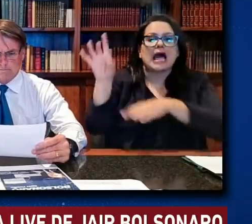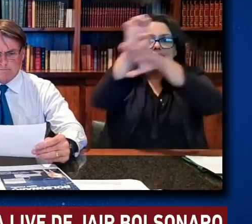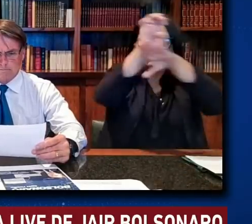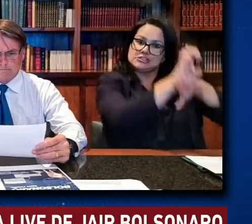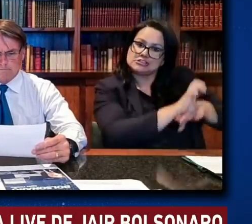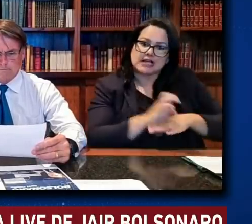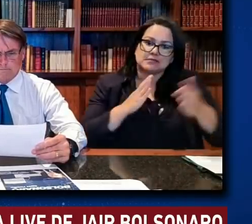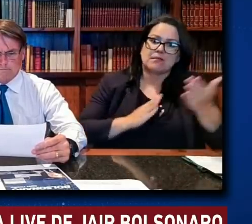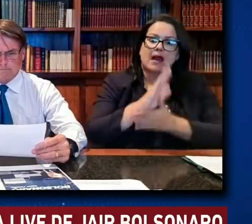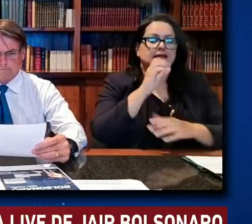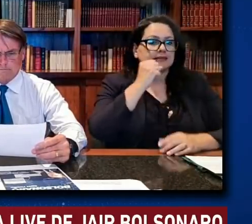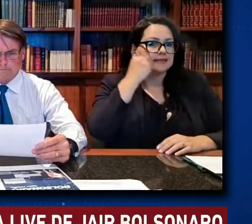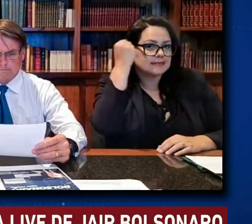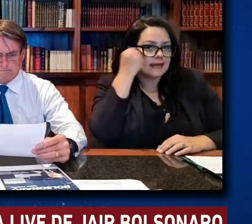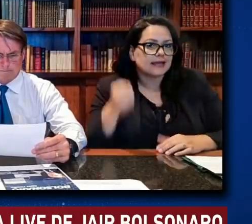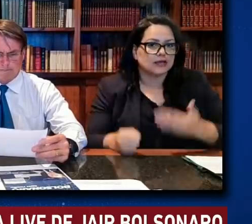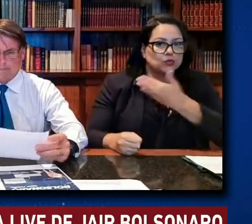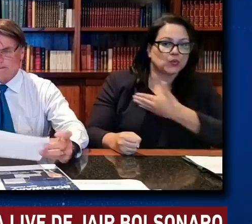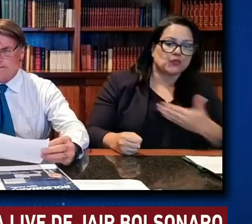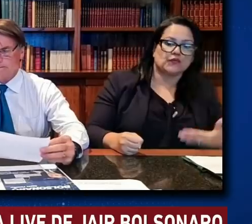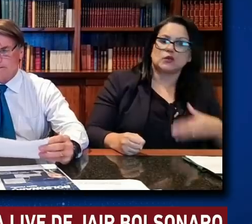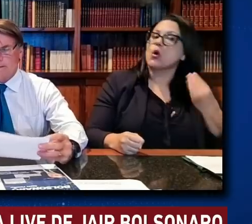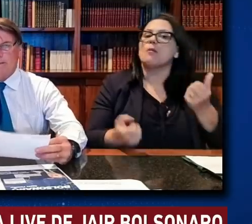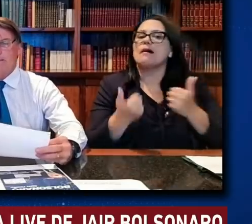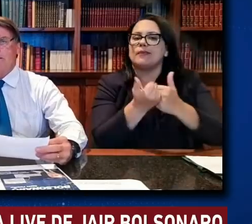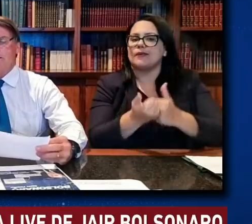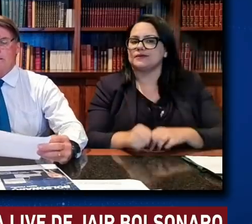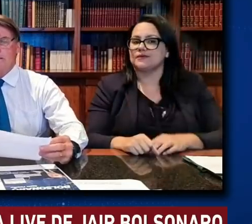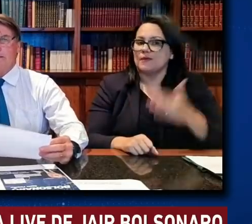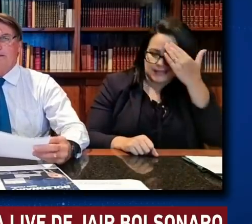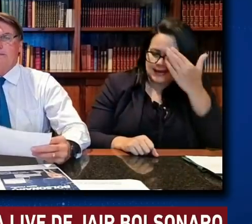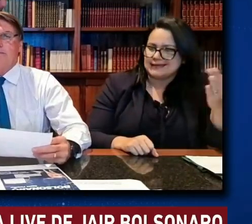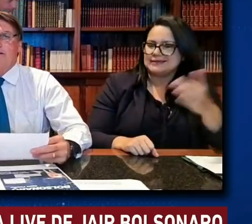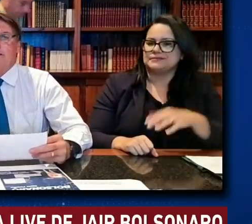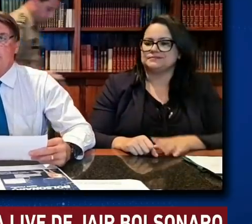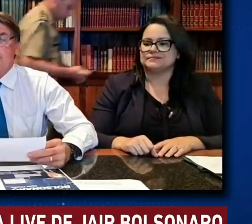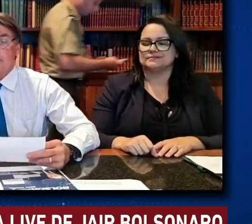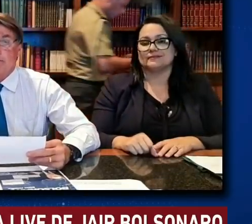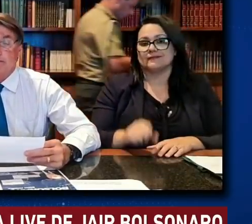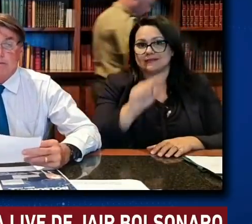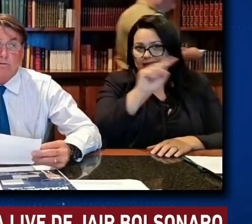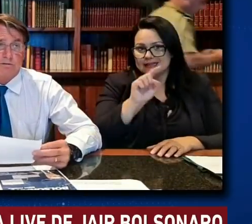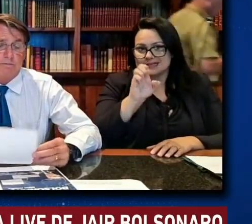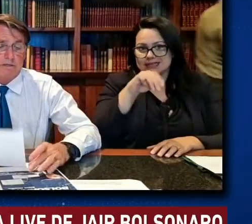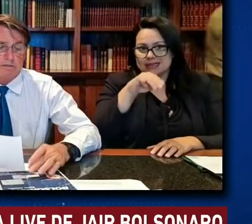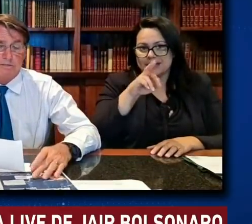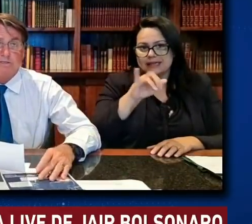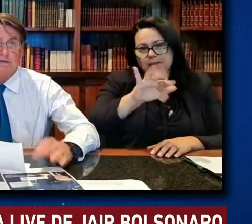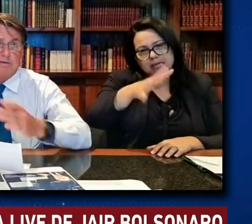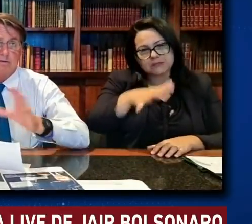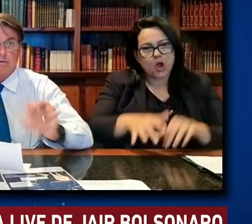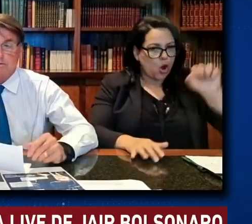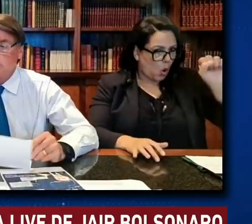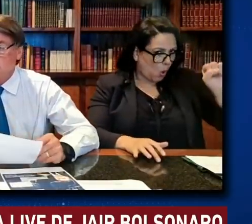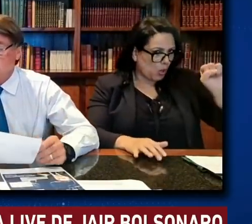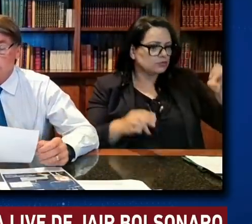para o Senado e o governo? Como é que vai ser o apoio? Obrigado. Zé Maria, aproximadamente 8 ministros deixarão